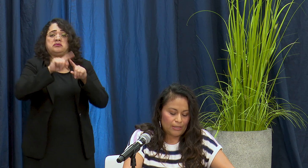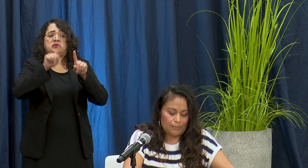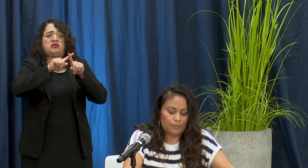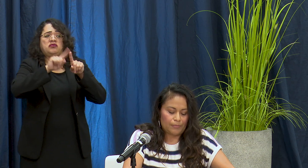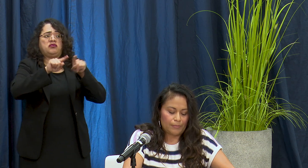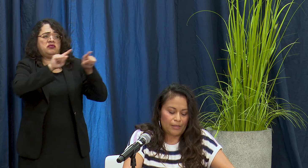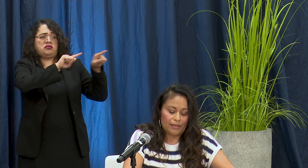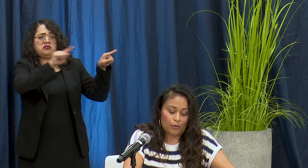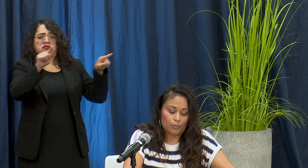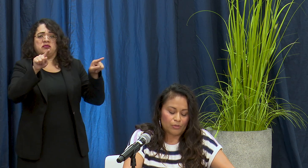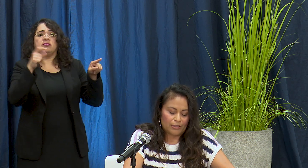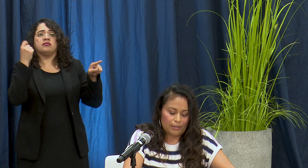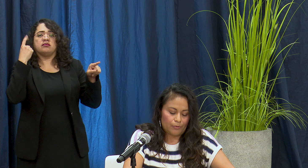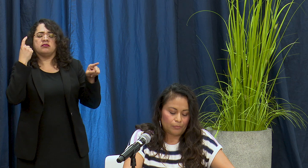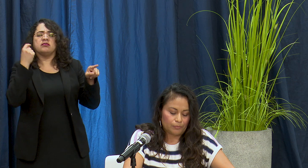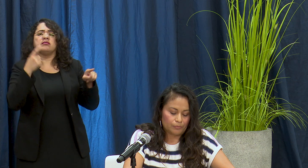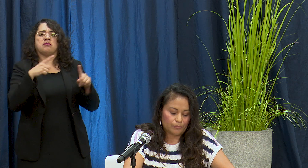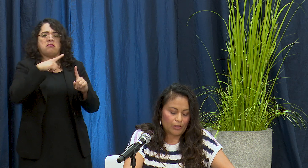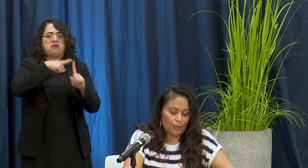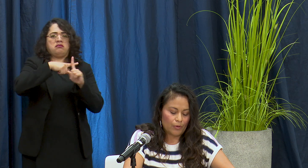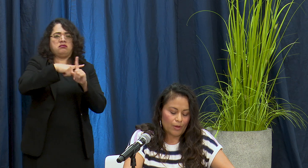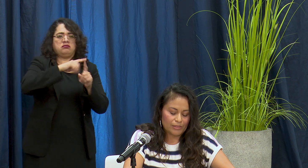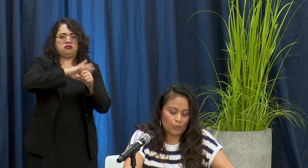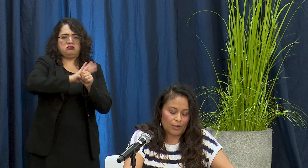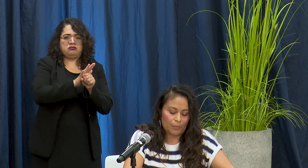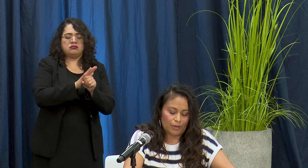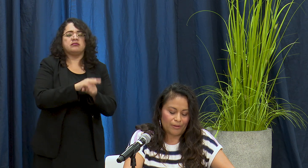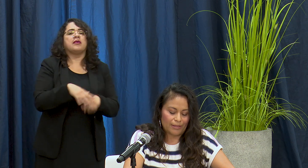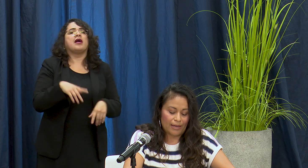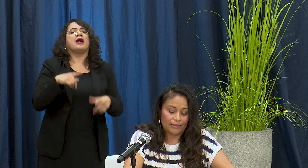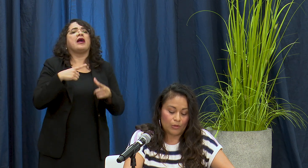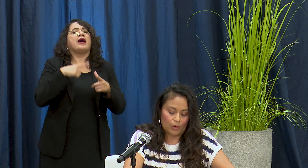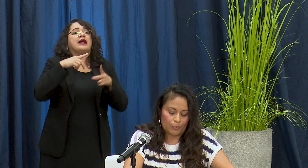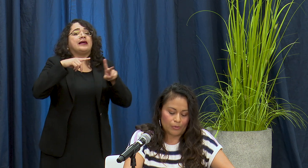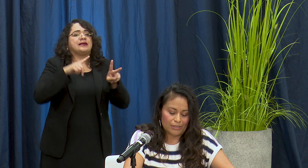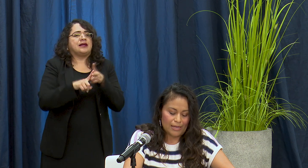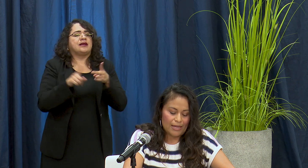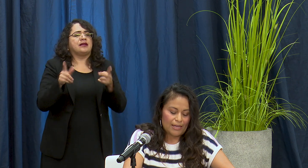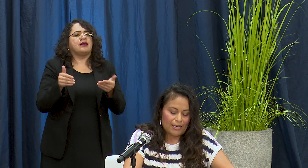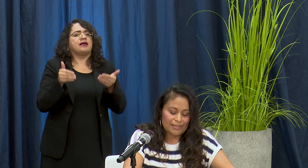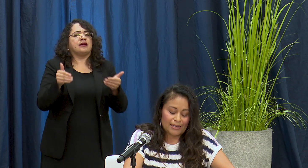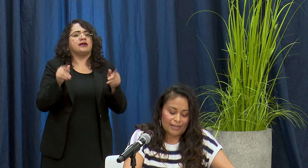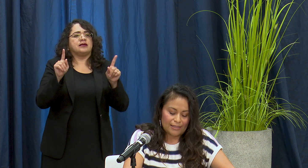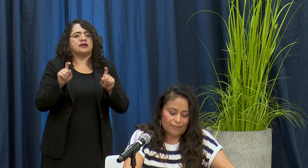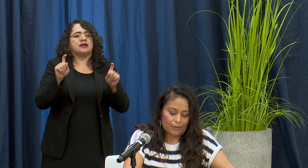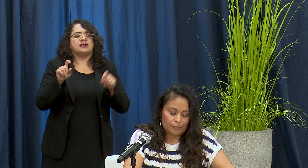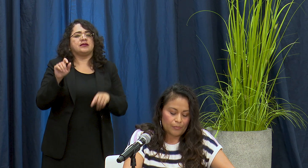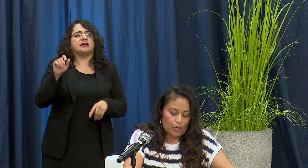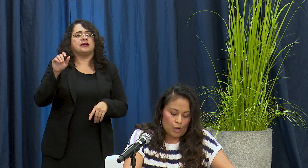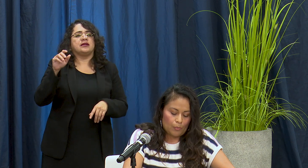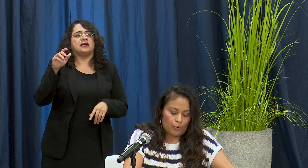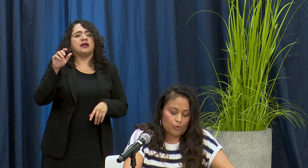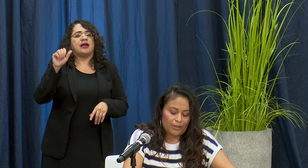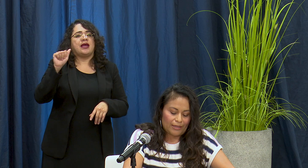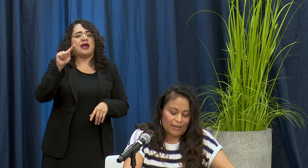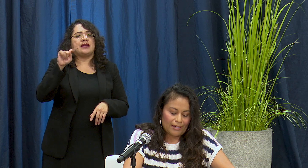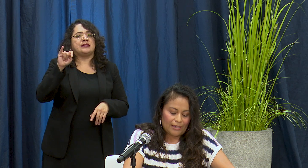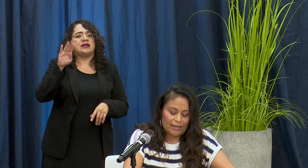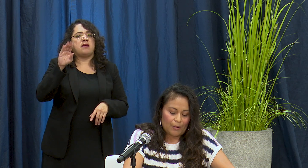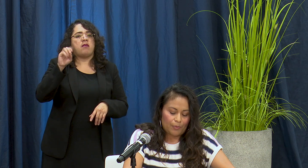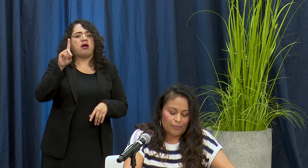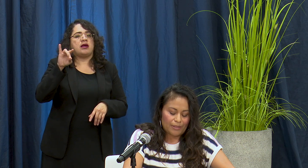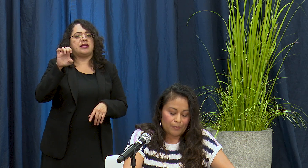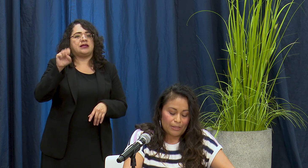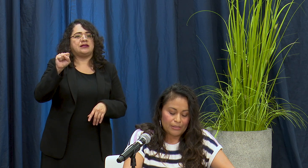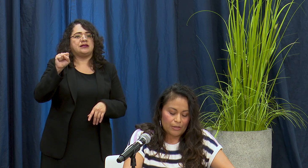sitio y dieron positivo. Luego hacen una prueba de anticuerpos y es negativa, por lo que creen